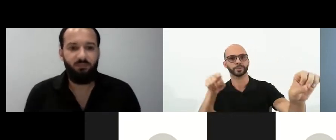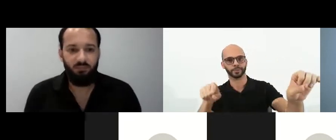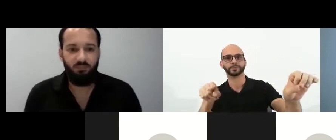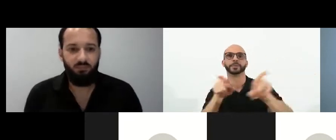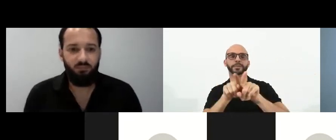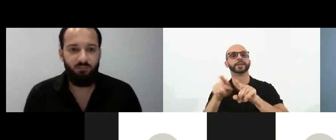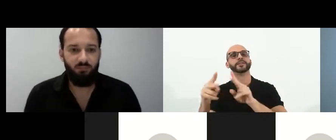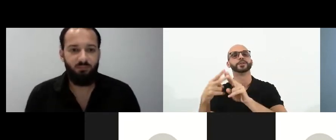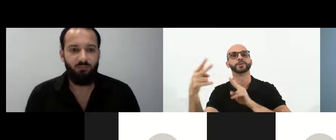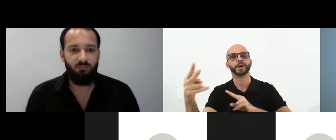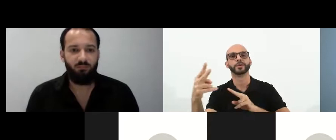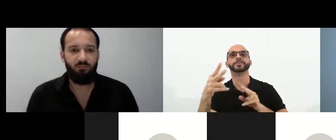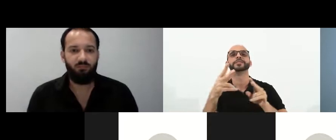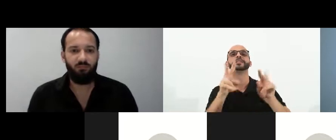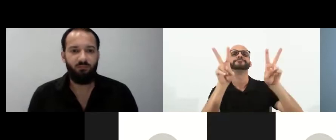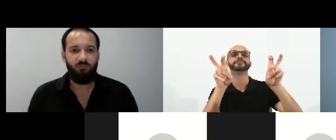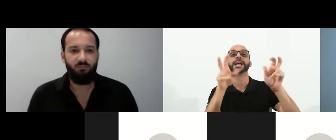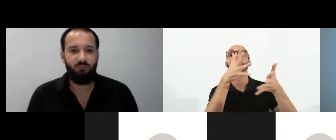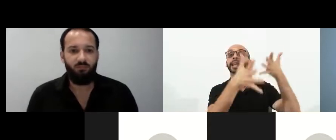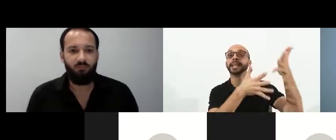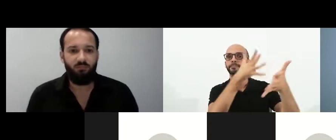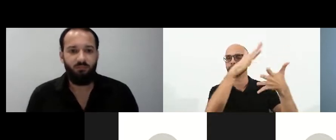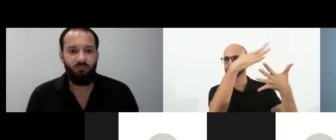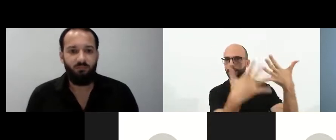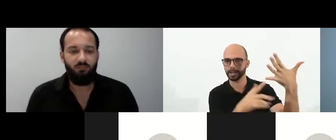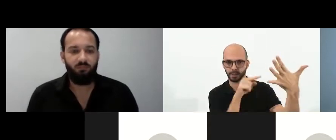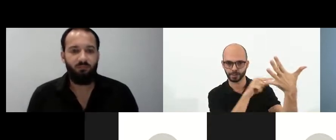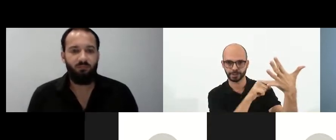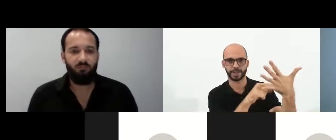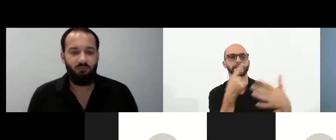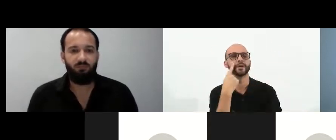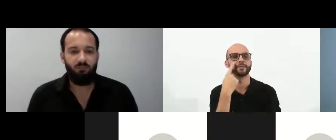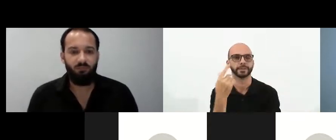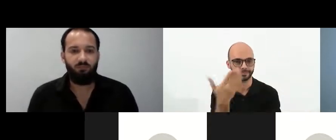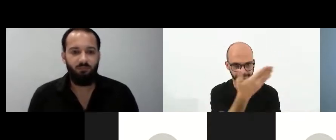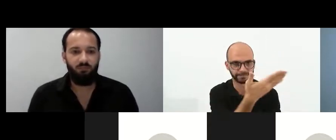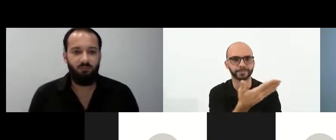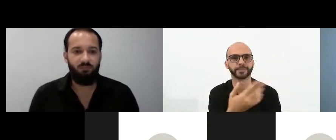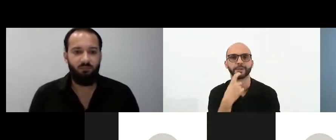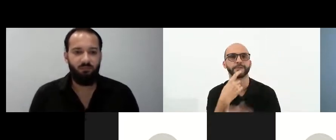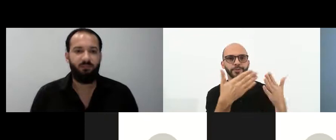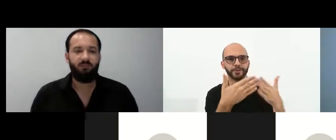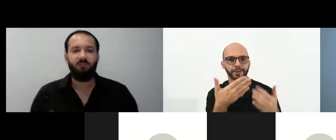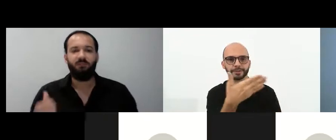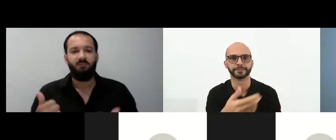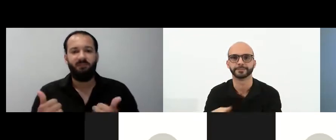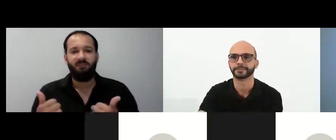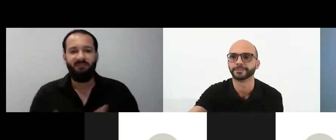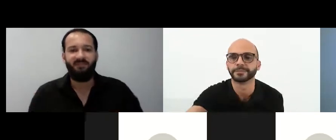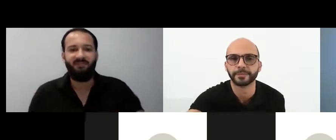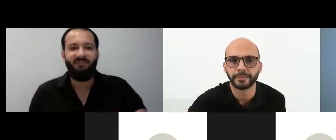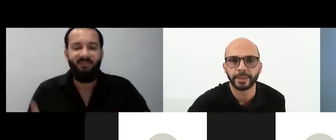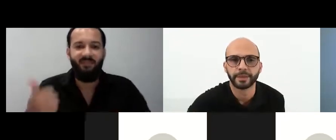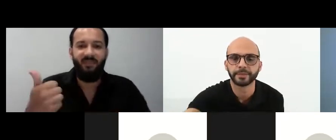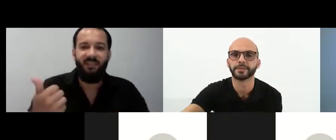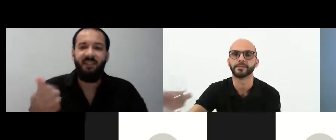justamente sobre o ensino, né, remoto e também educação EAD, no ensino da Libras, né? Peço que o